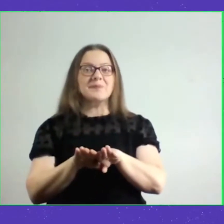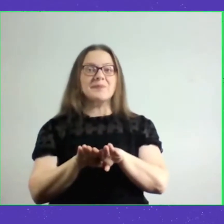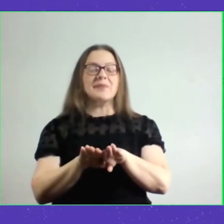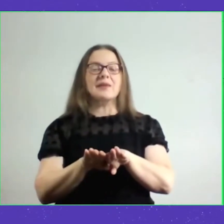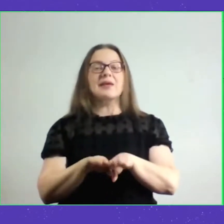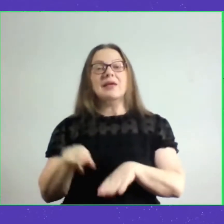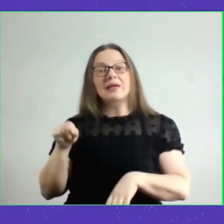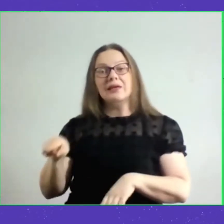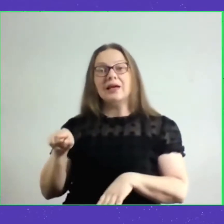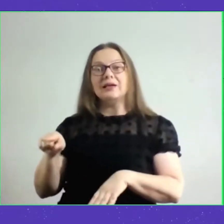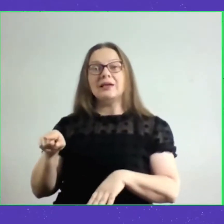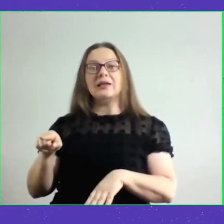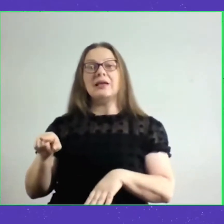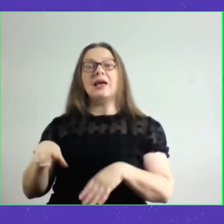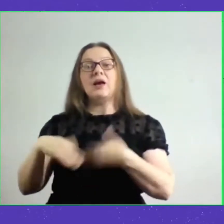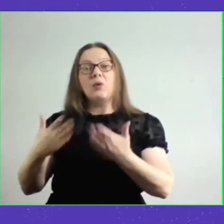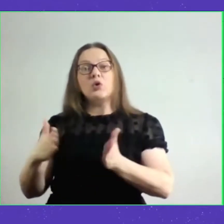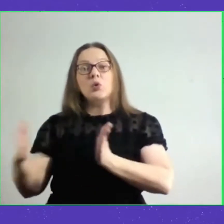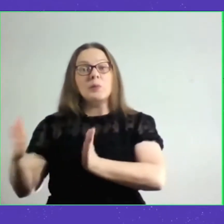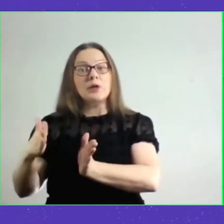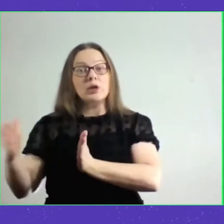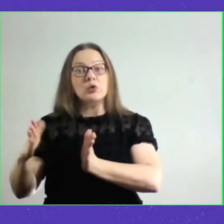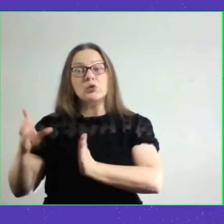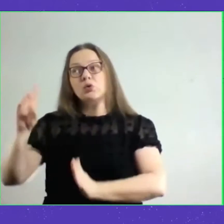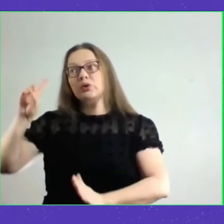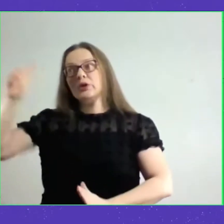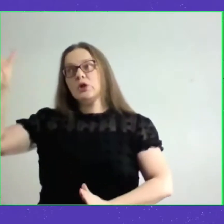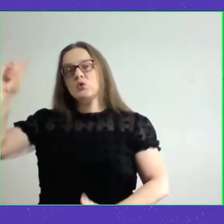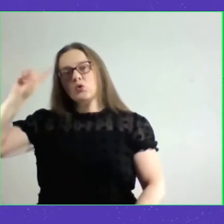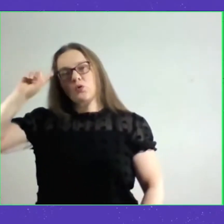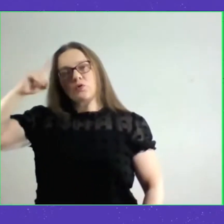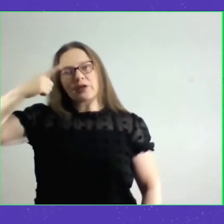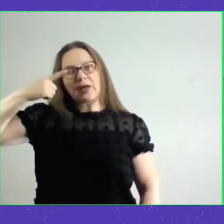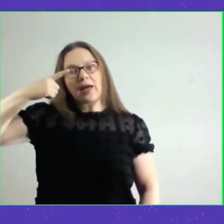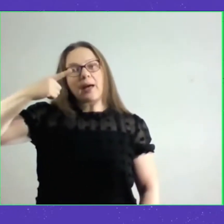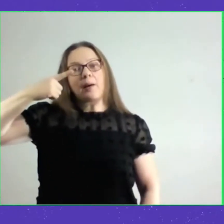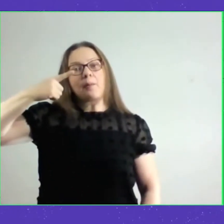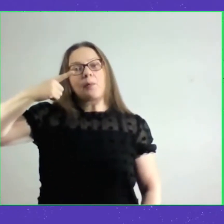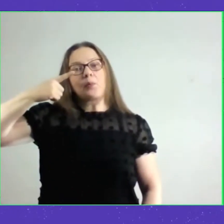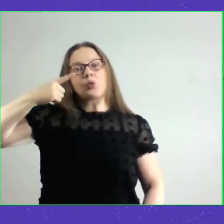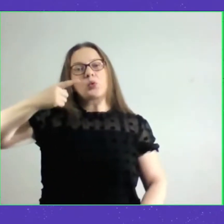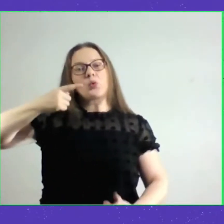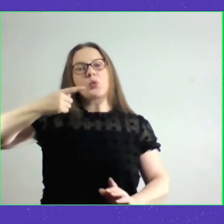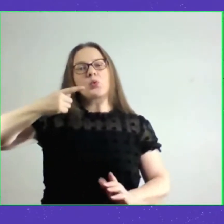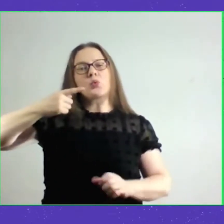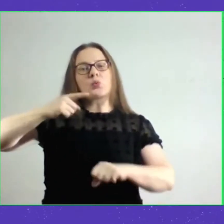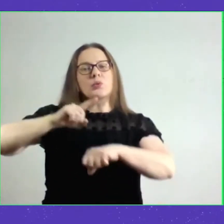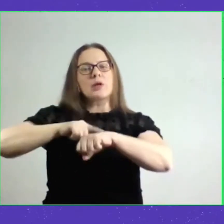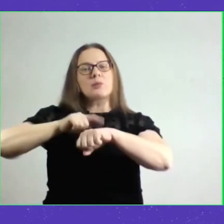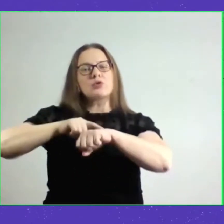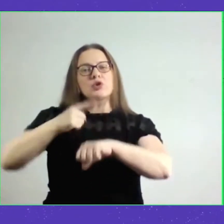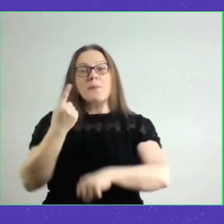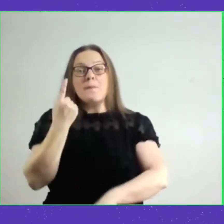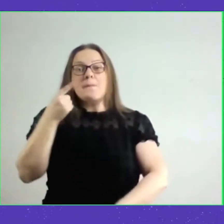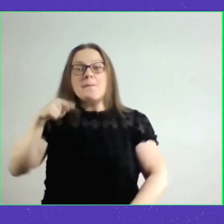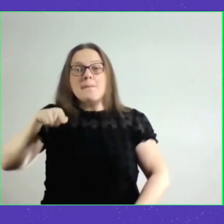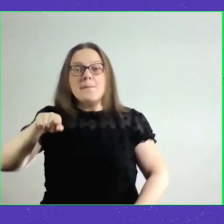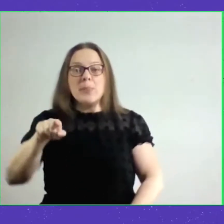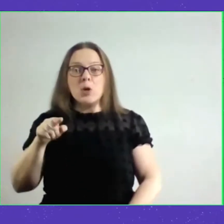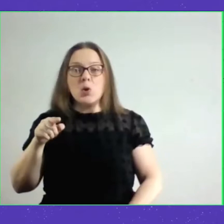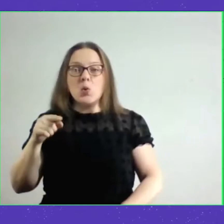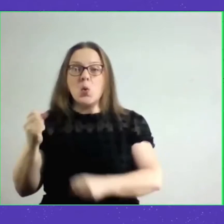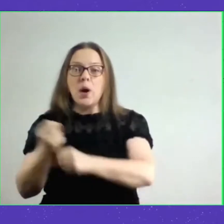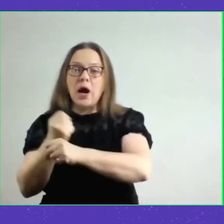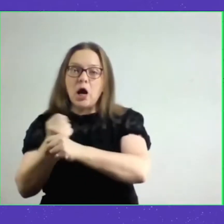seus vencedores vão governar a terra por 1000 anos. Você quer fazer parte desse grupo? Você quer governar